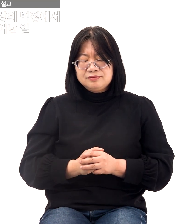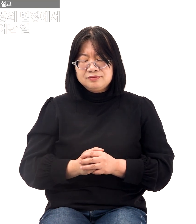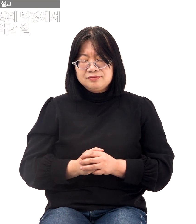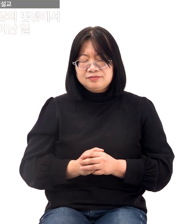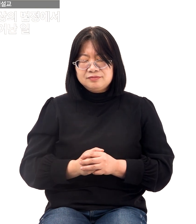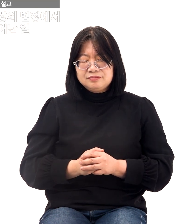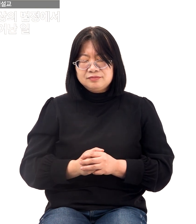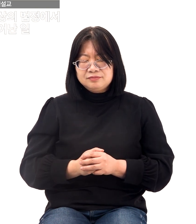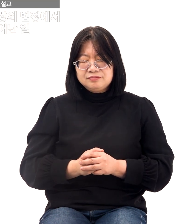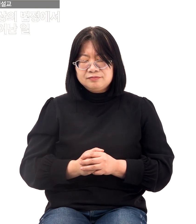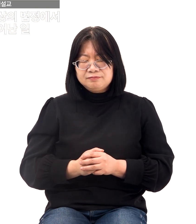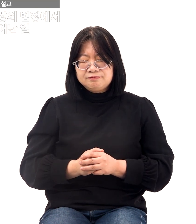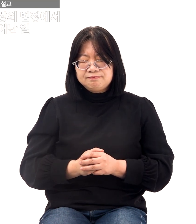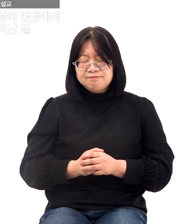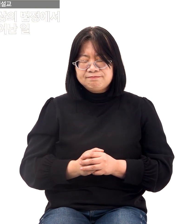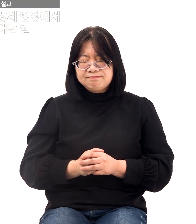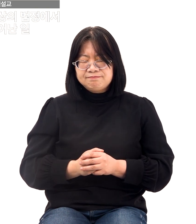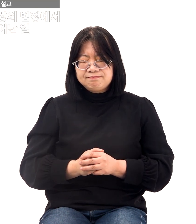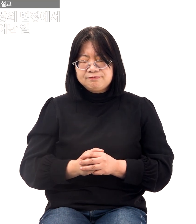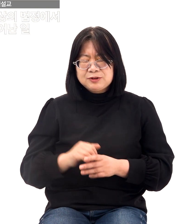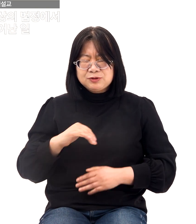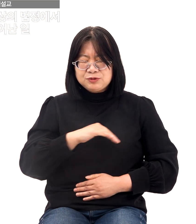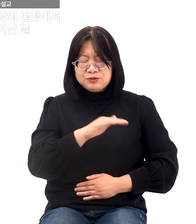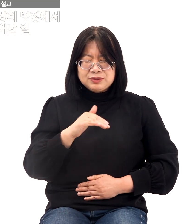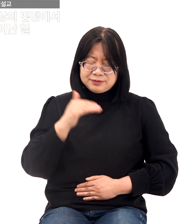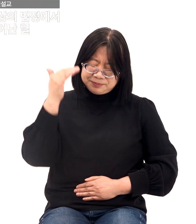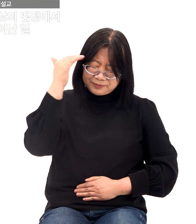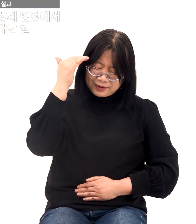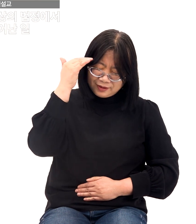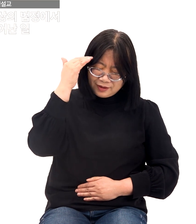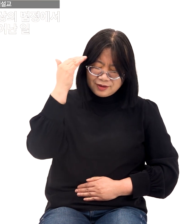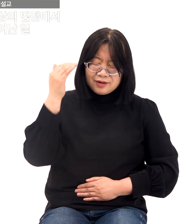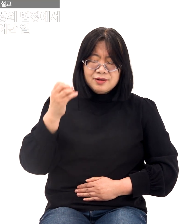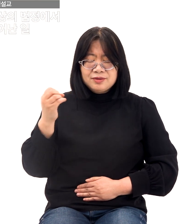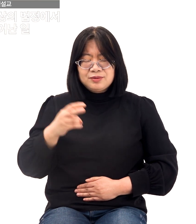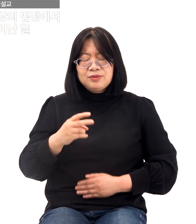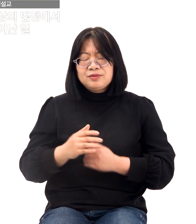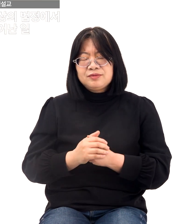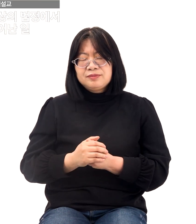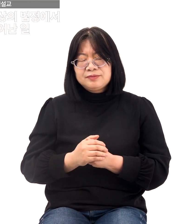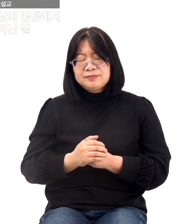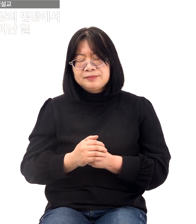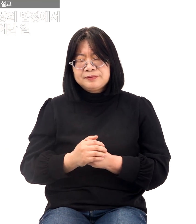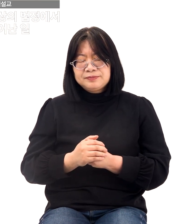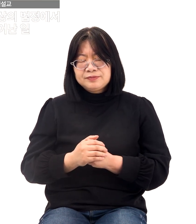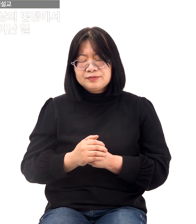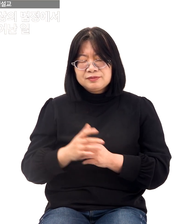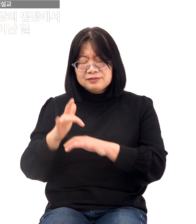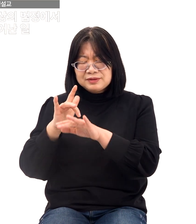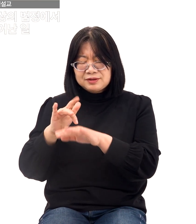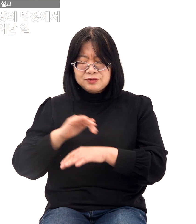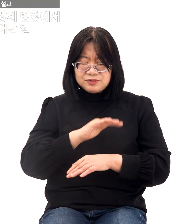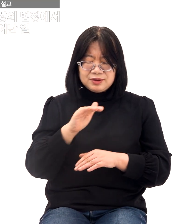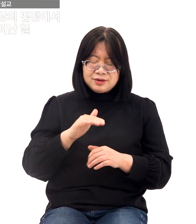분요함이 우리를 흔들고 더 깊이는 사탄이 우리를 향하여 공격해 올